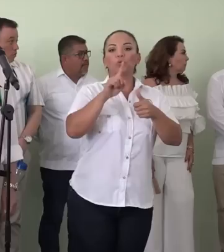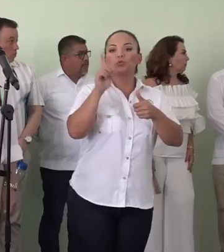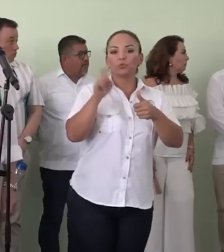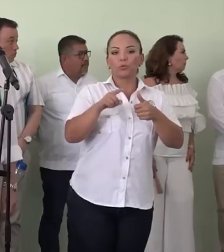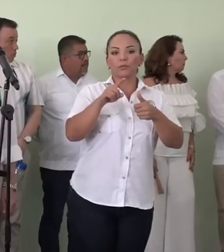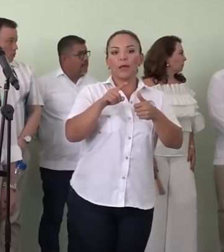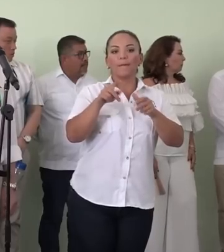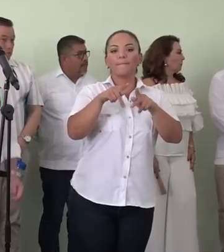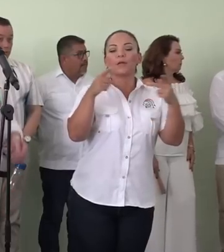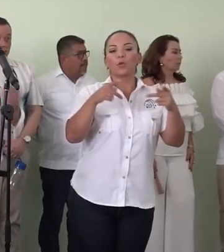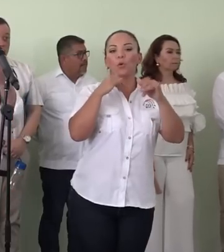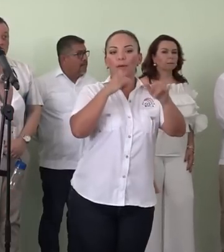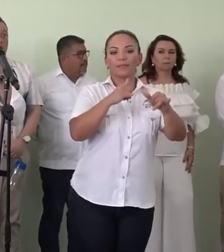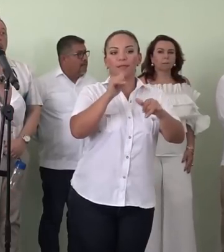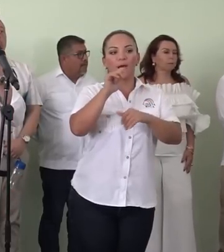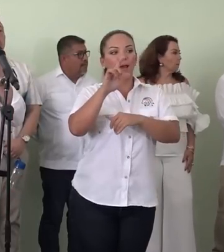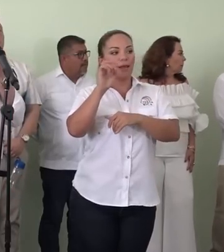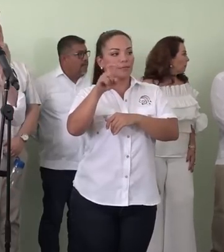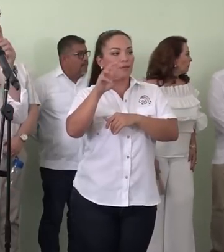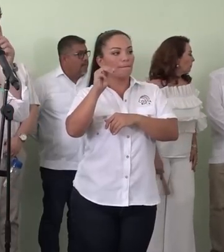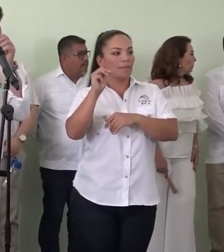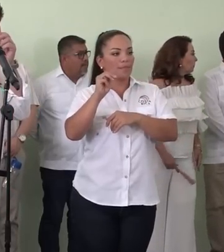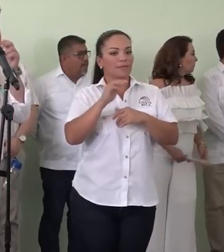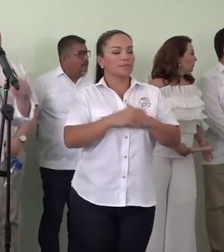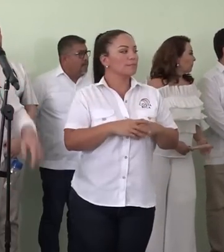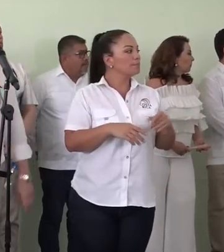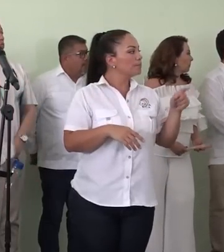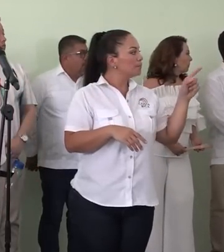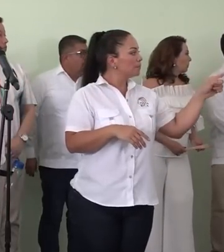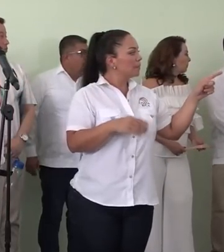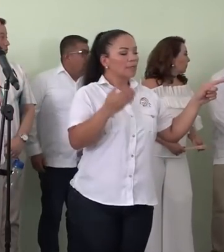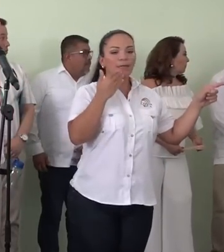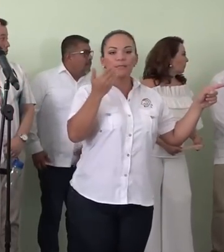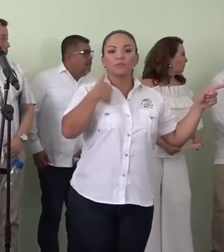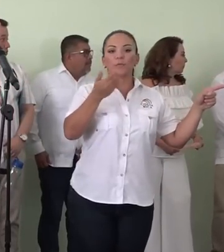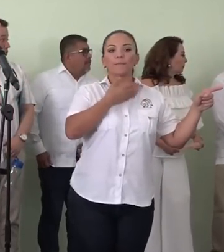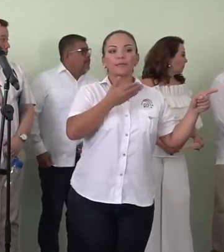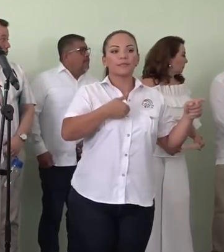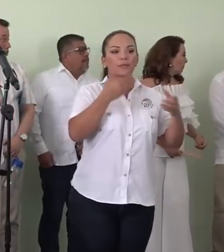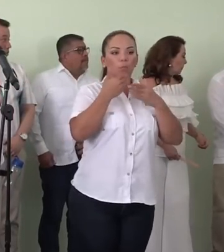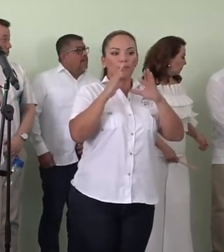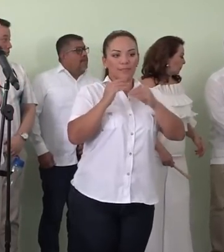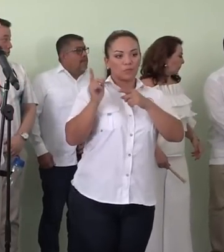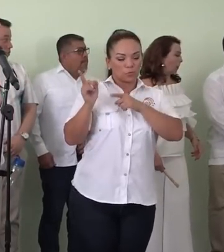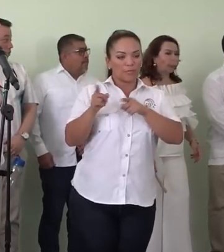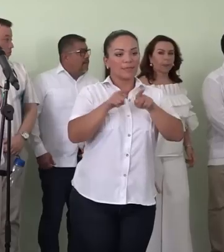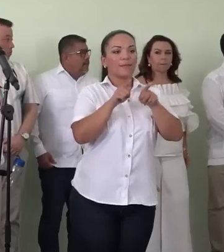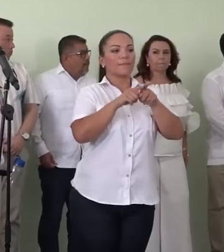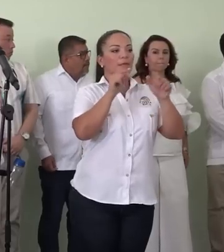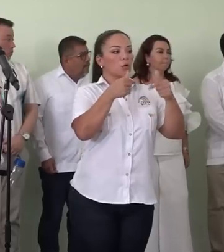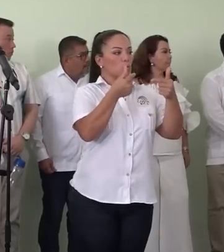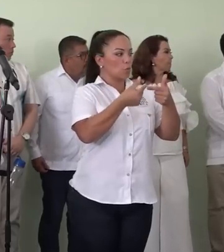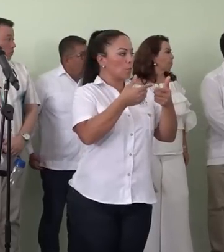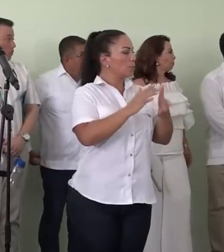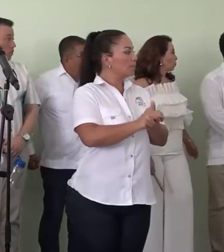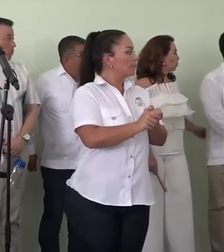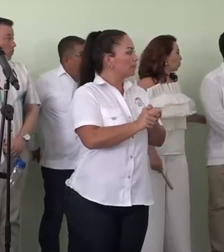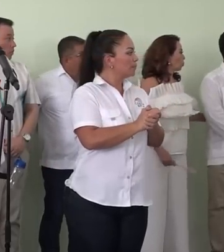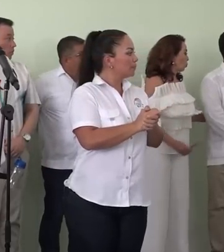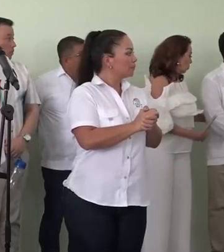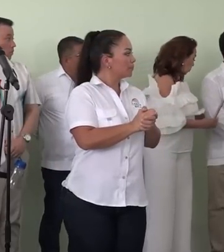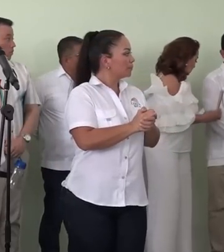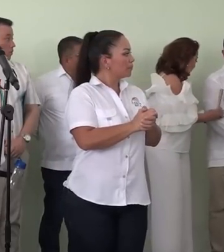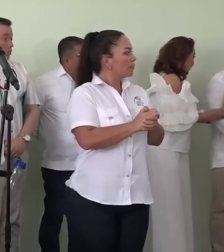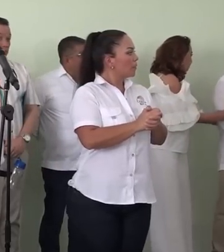es de Diario Extra. Alex Méndez. Gracias, señor presidente. Las buenas tardes a usted y a su gabinete.